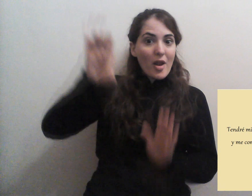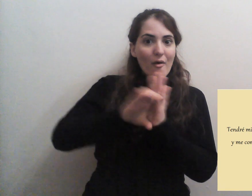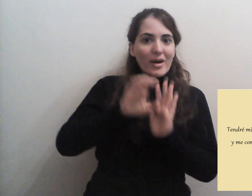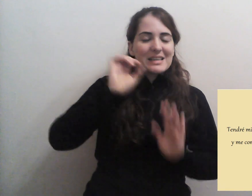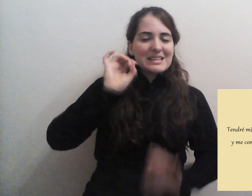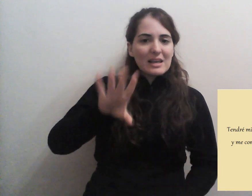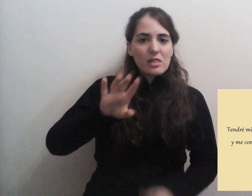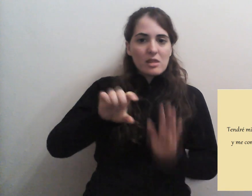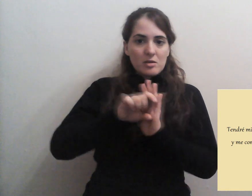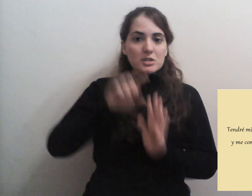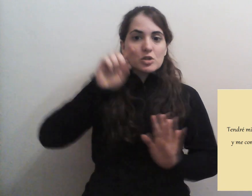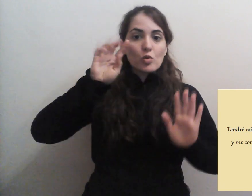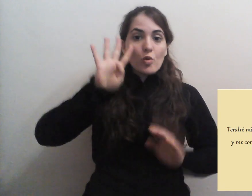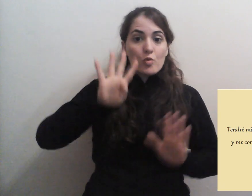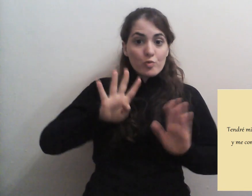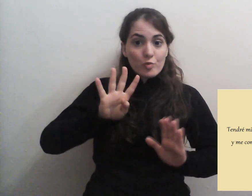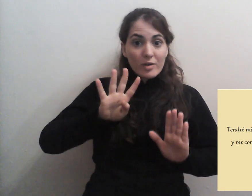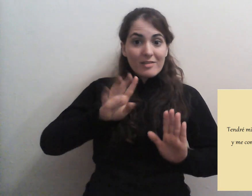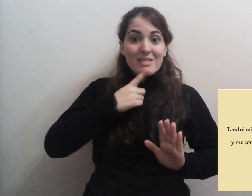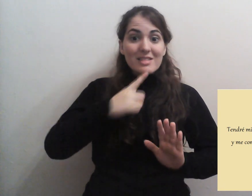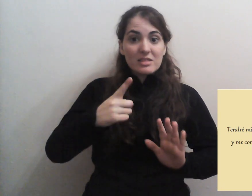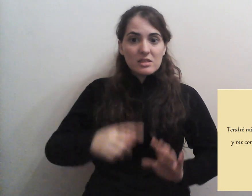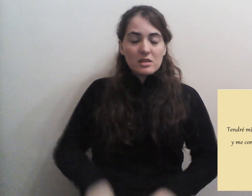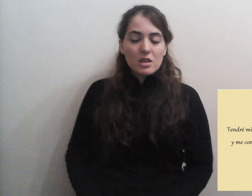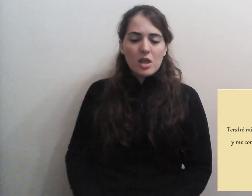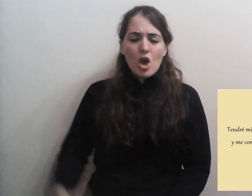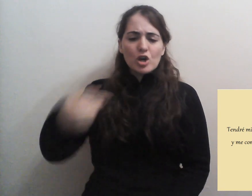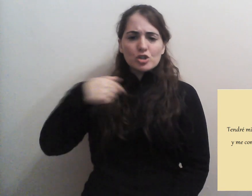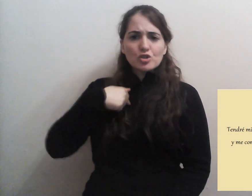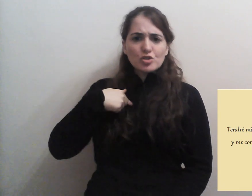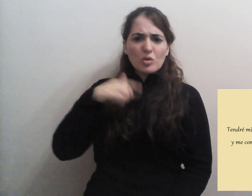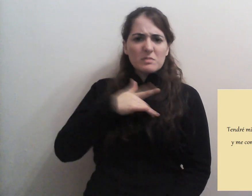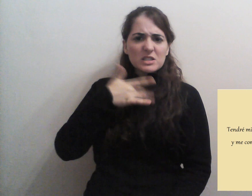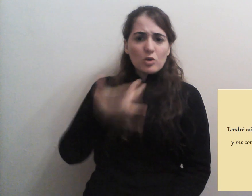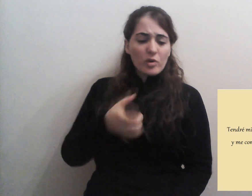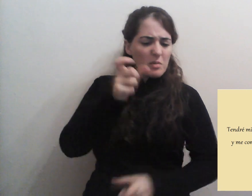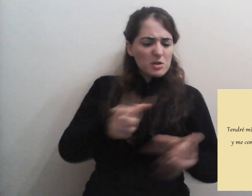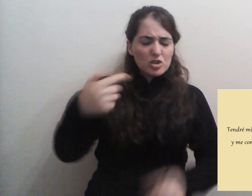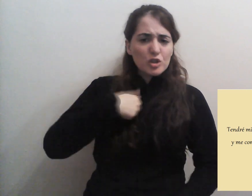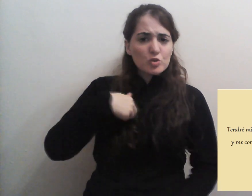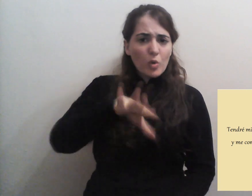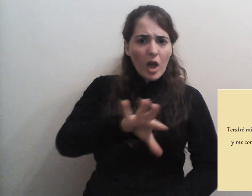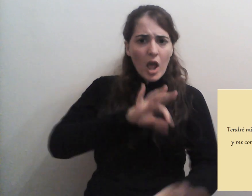misericordia del que yo tenga misericordia. Me compadeceré del que yo